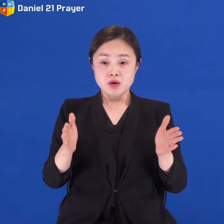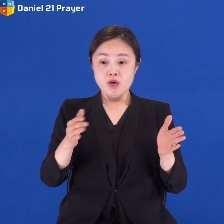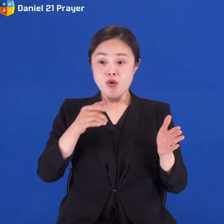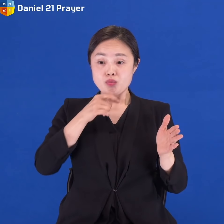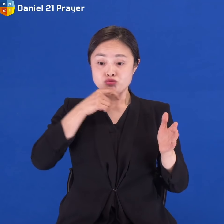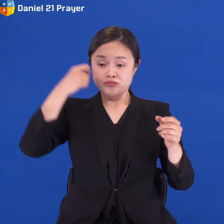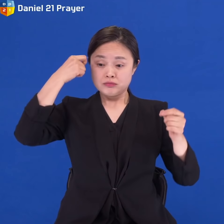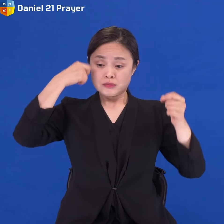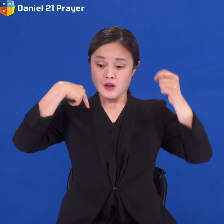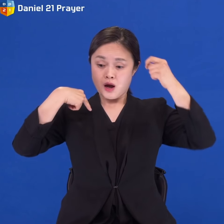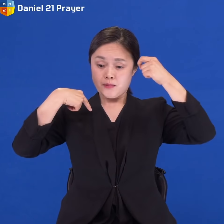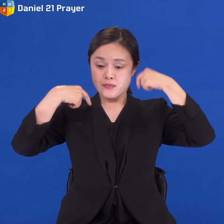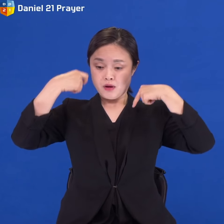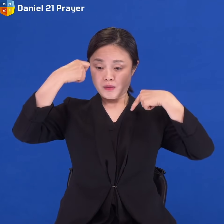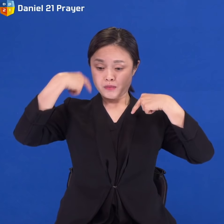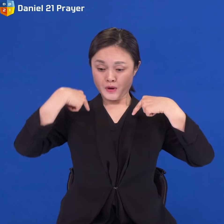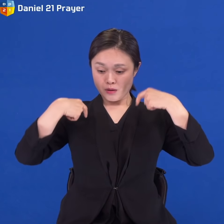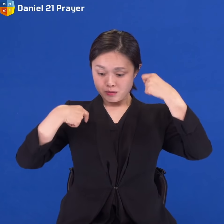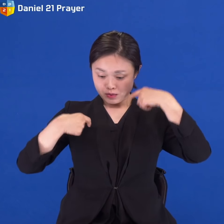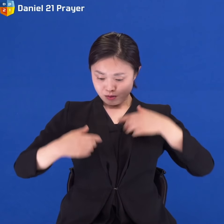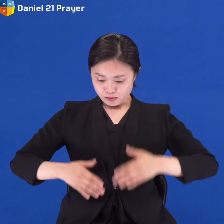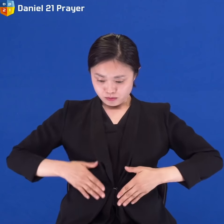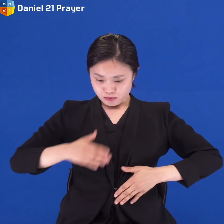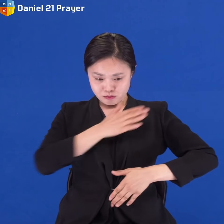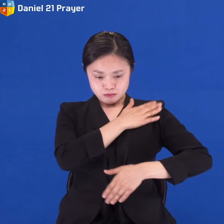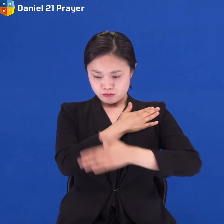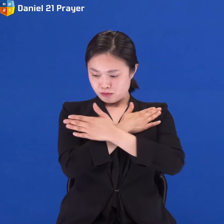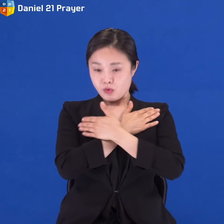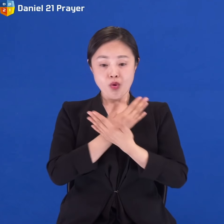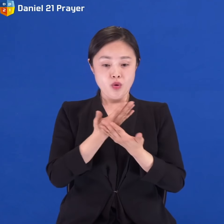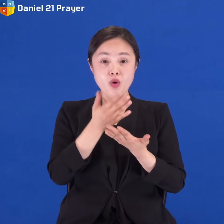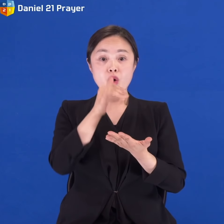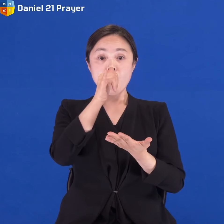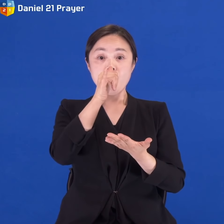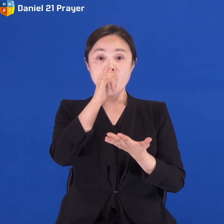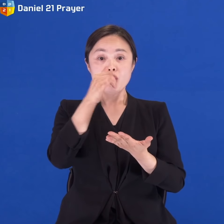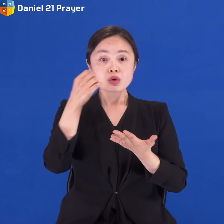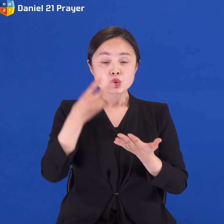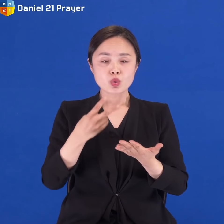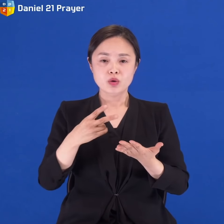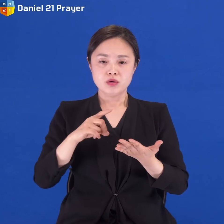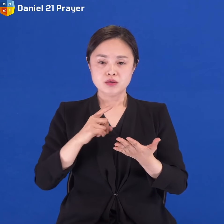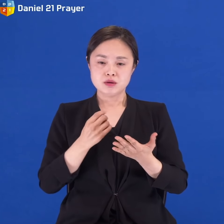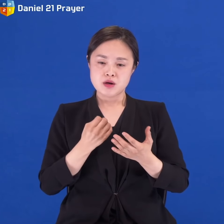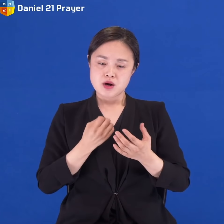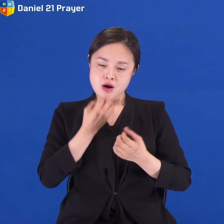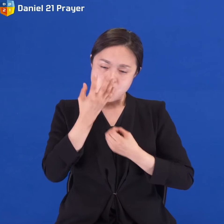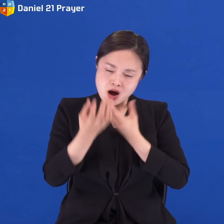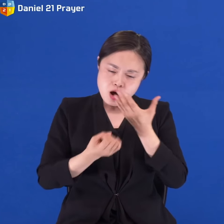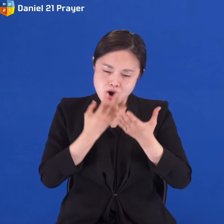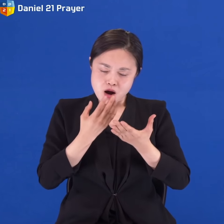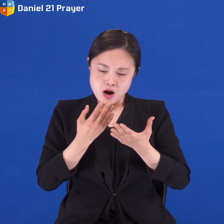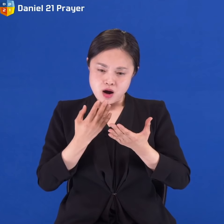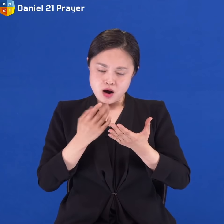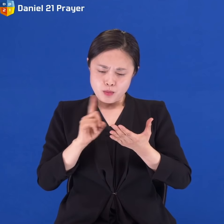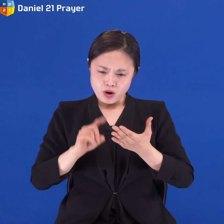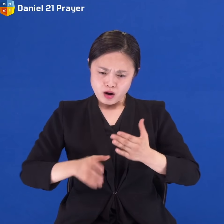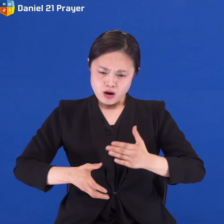확인하러 갔습니다. 몸무게가 줄지 않았더라고요. 저는 그 놀라운 체험을